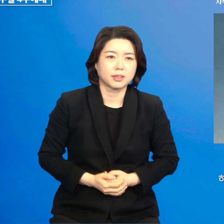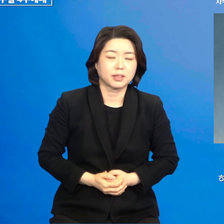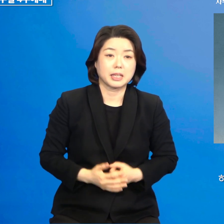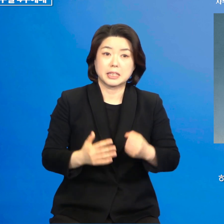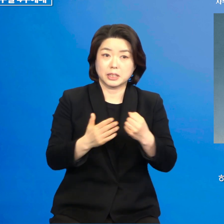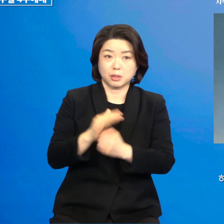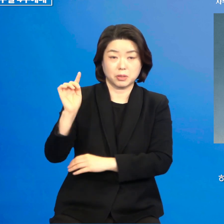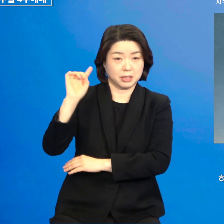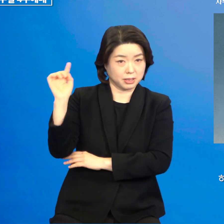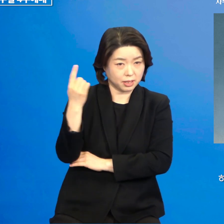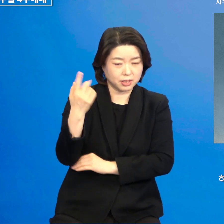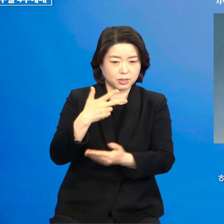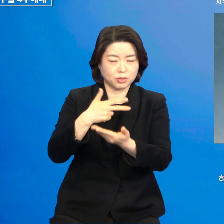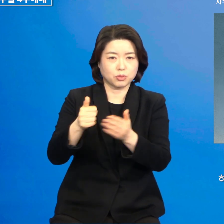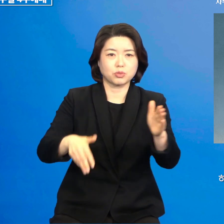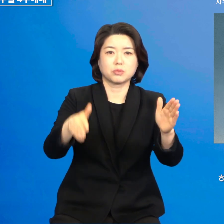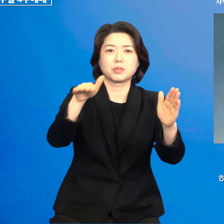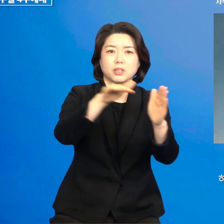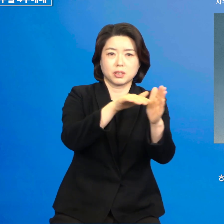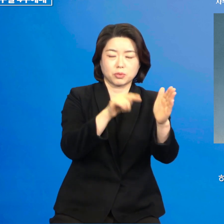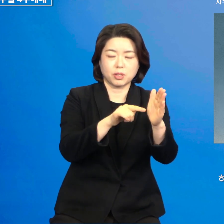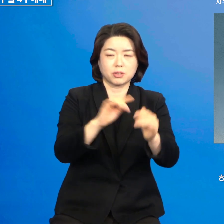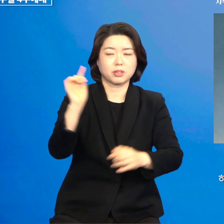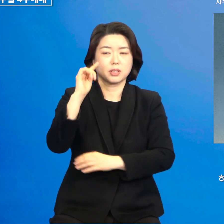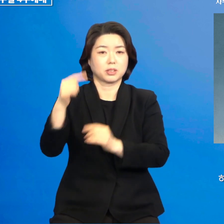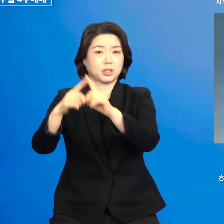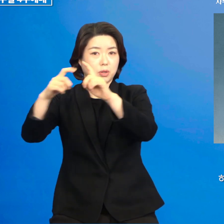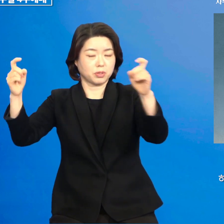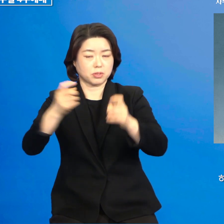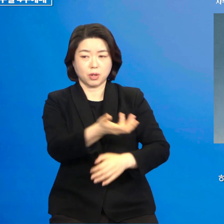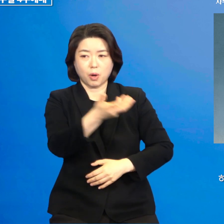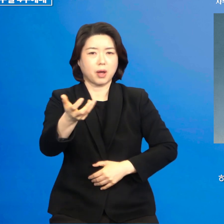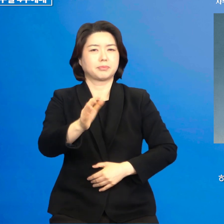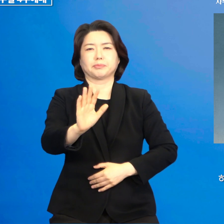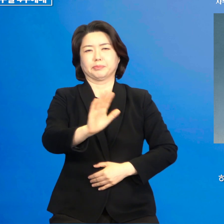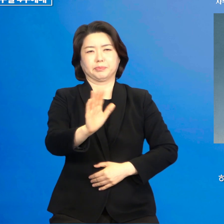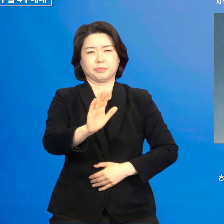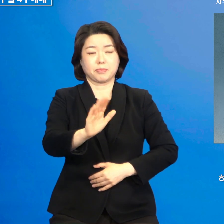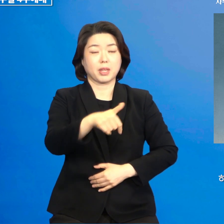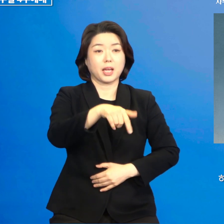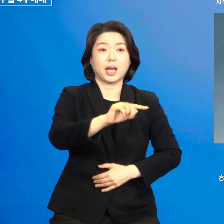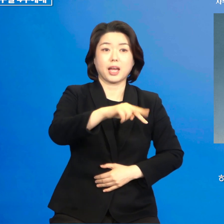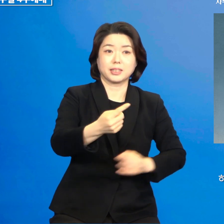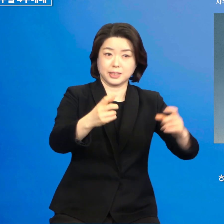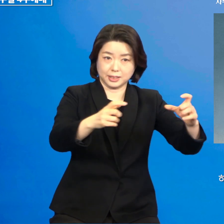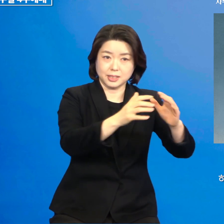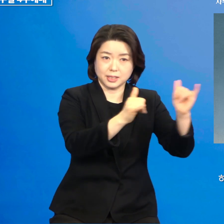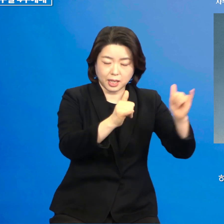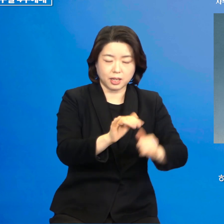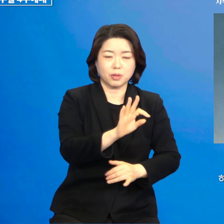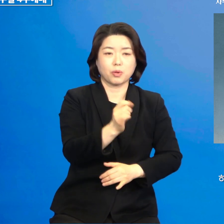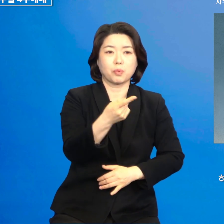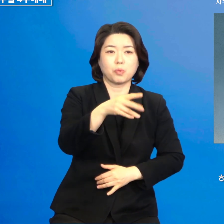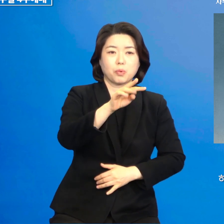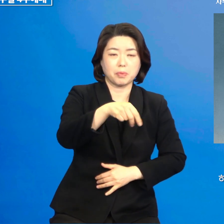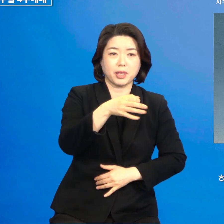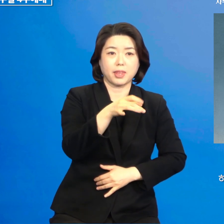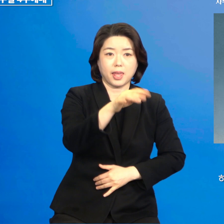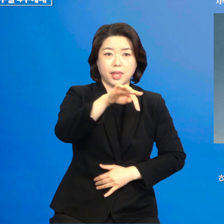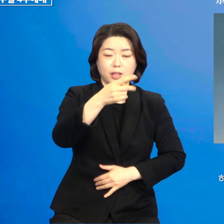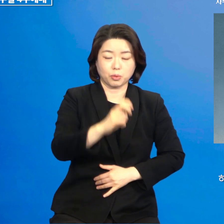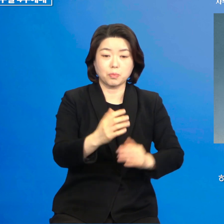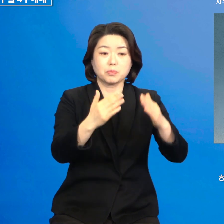그래서 다윗은 주님의 궤를 다윗성으로 옮기지 않고 가드 사람 오베데돔의 집으로 실어가게